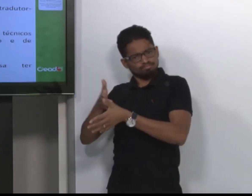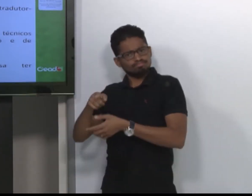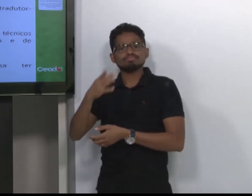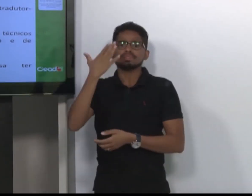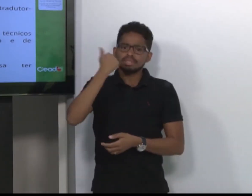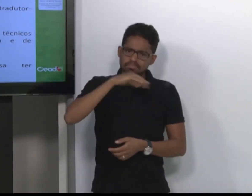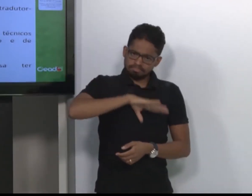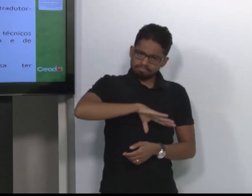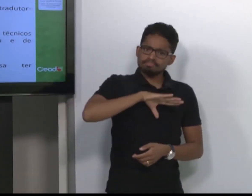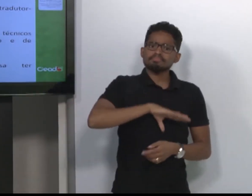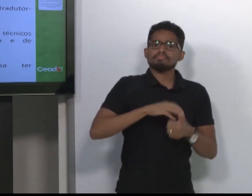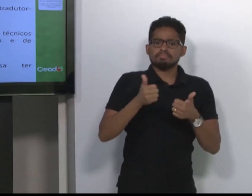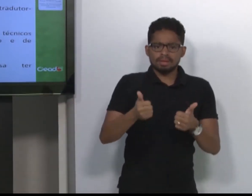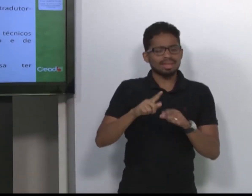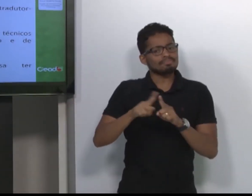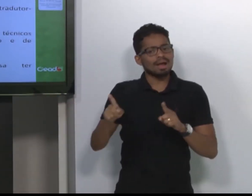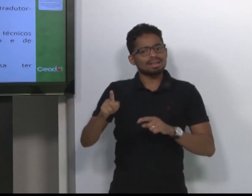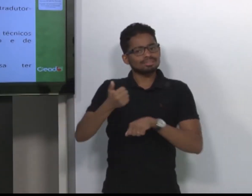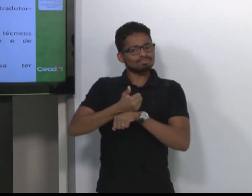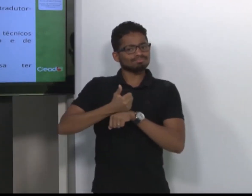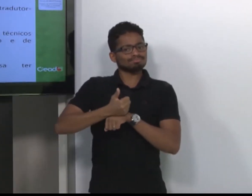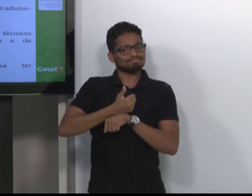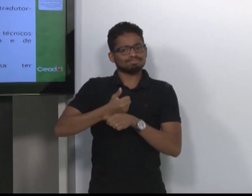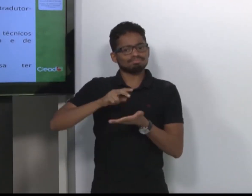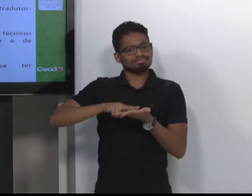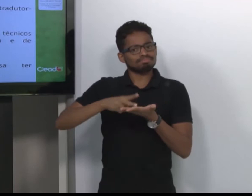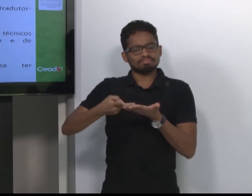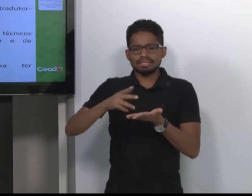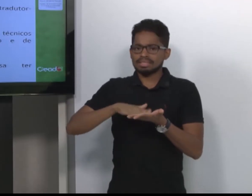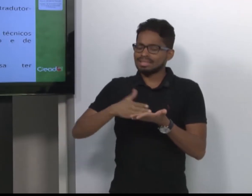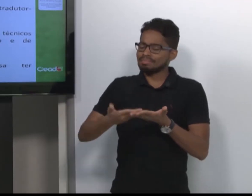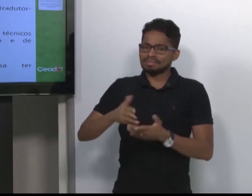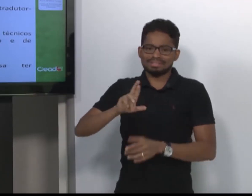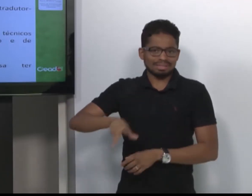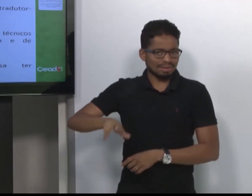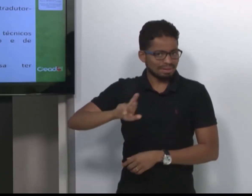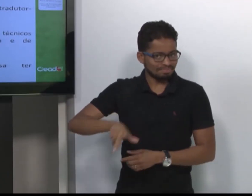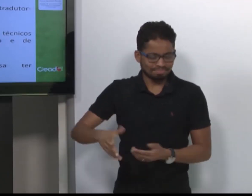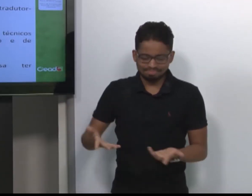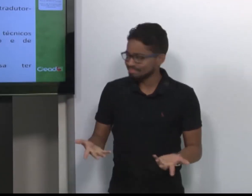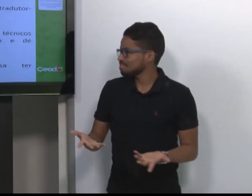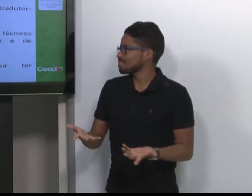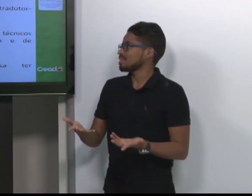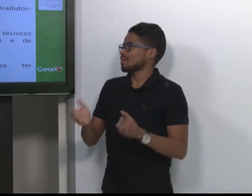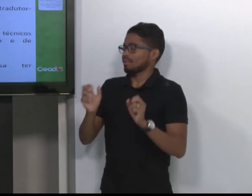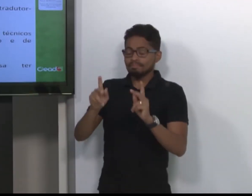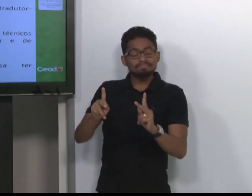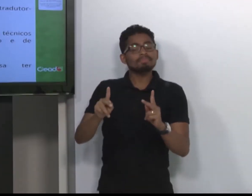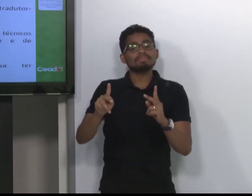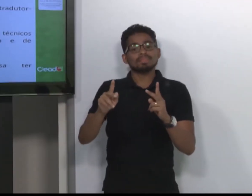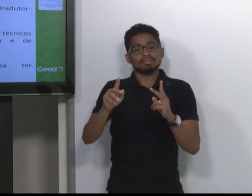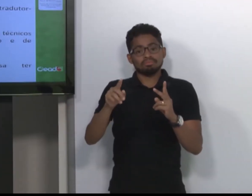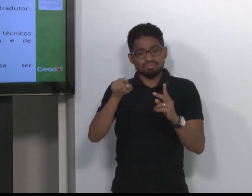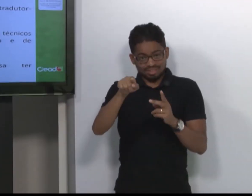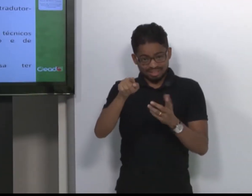este é intérprete? É tradutor-intérprete? Não, ele tem conhecimento das 2 línguas envolvidas, mas ele não